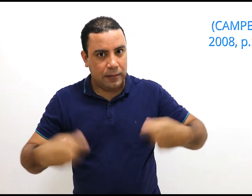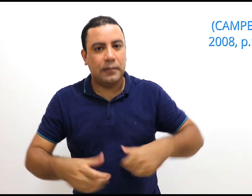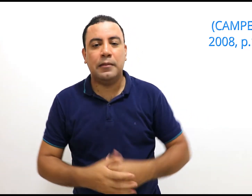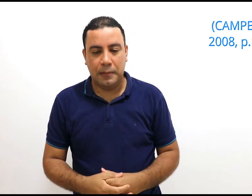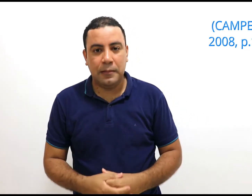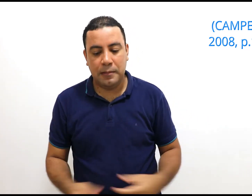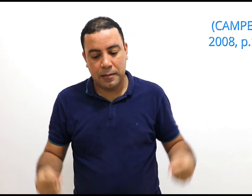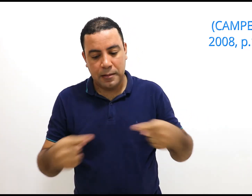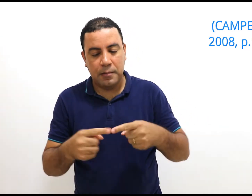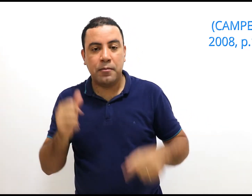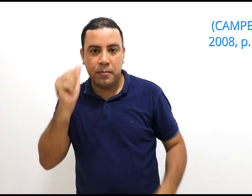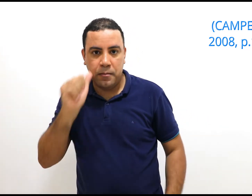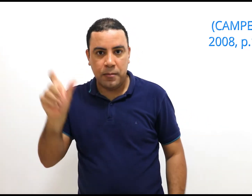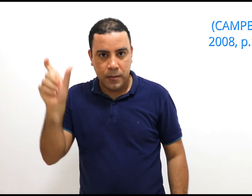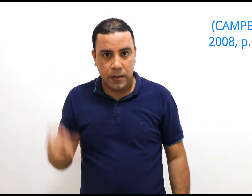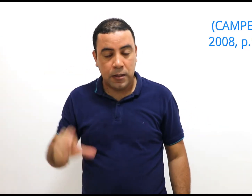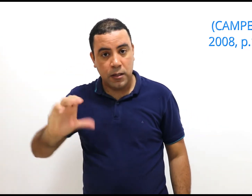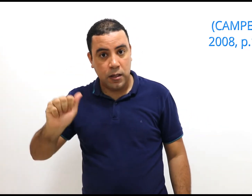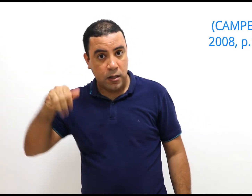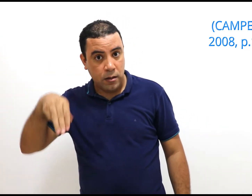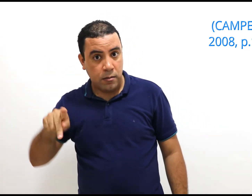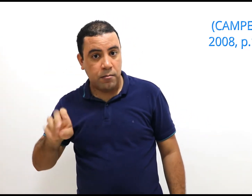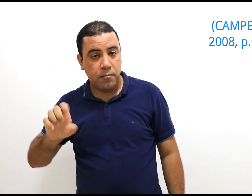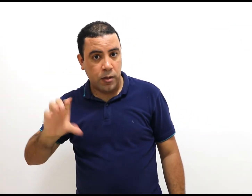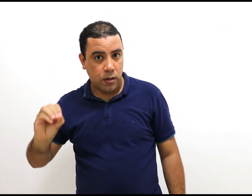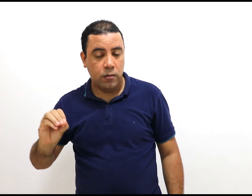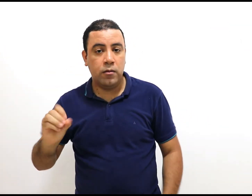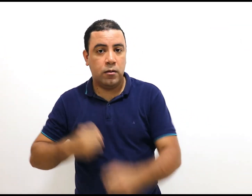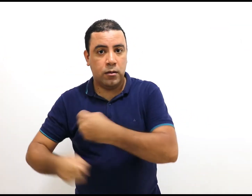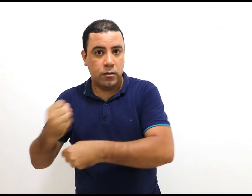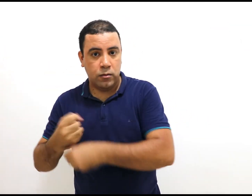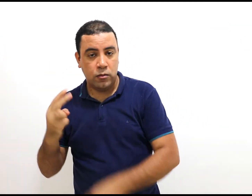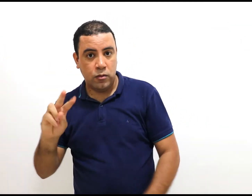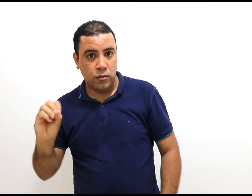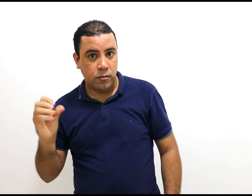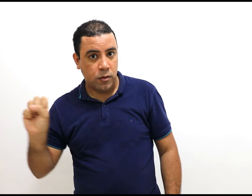Conforme Campelo, 2008, página 11.